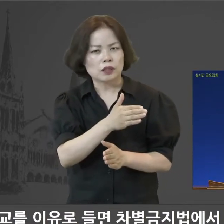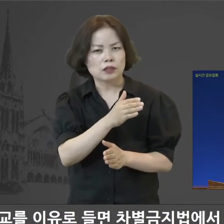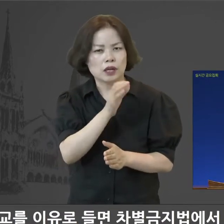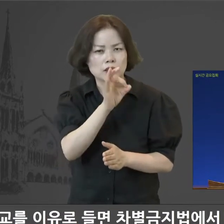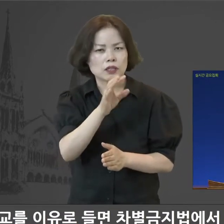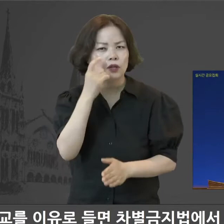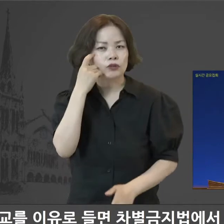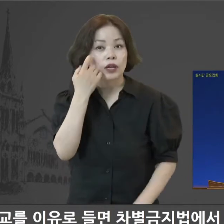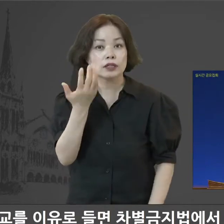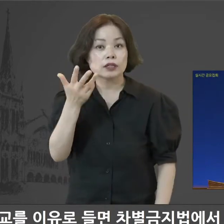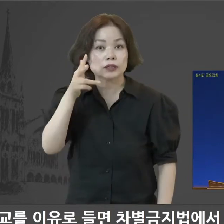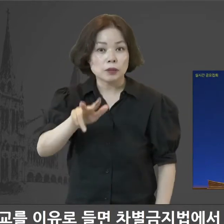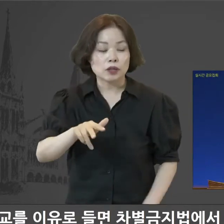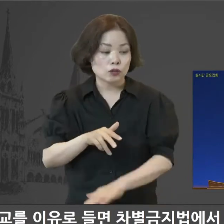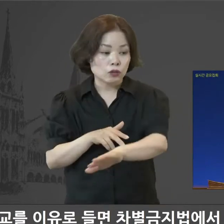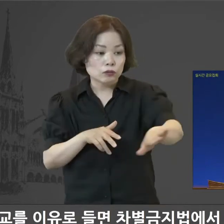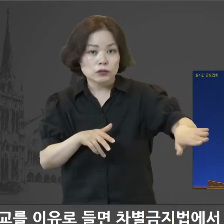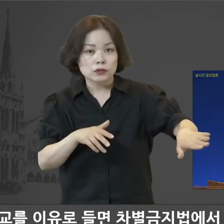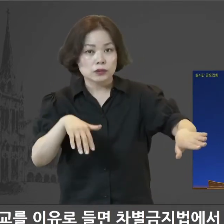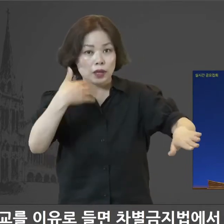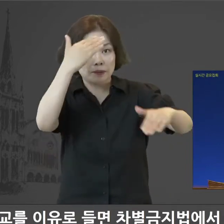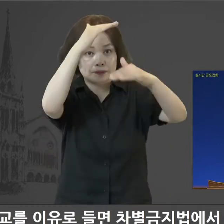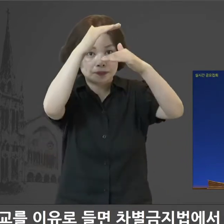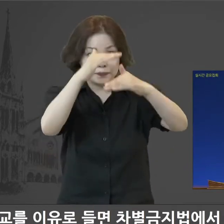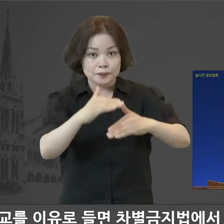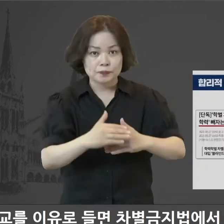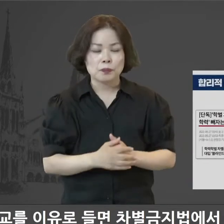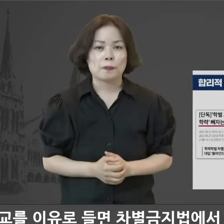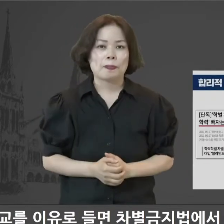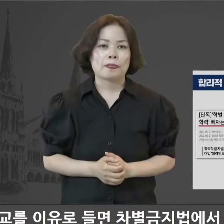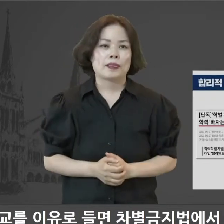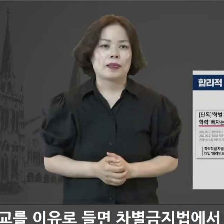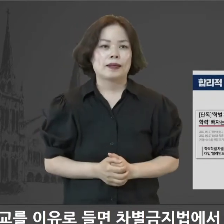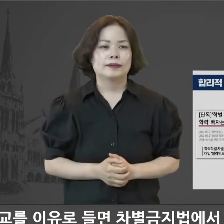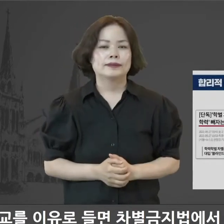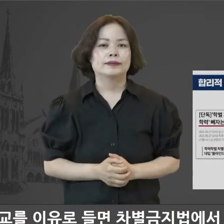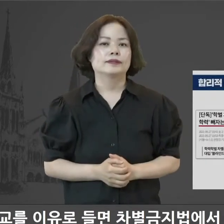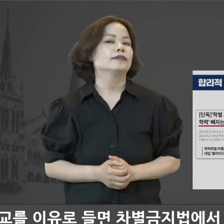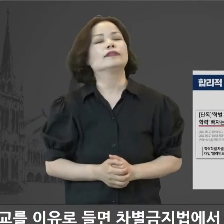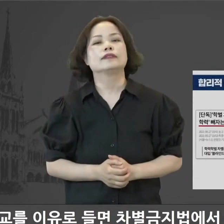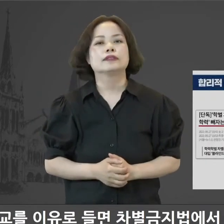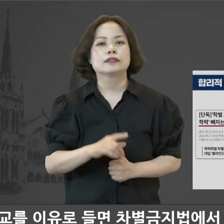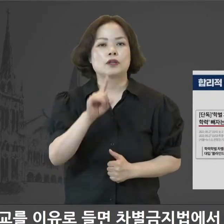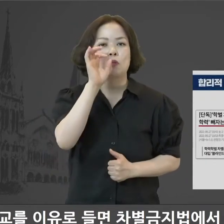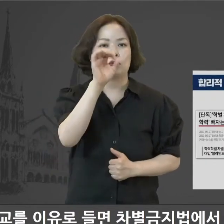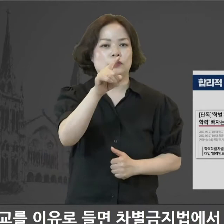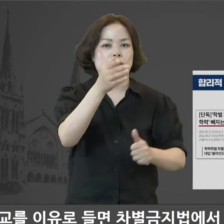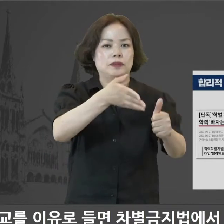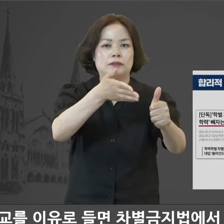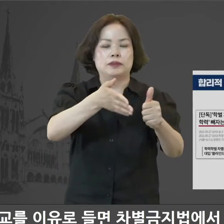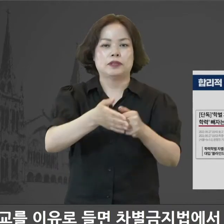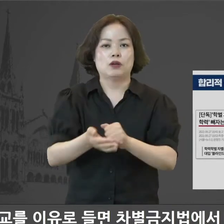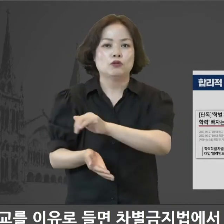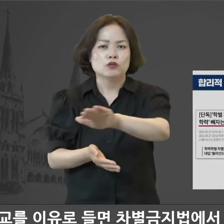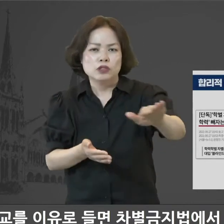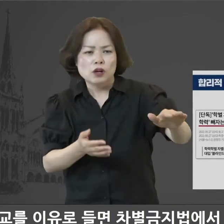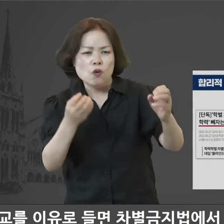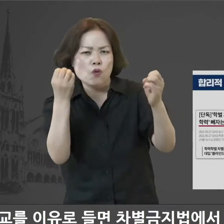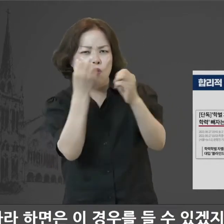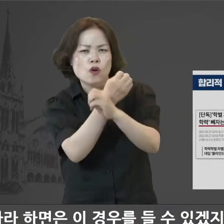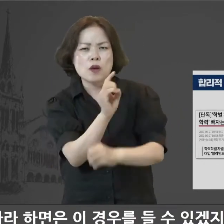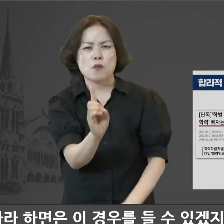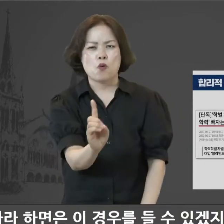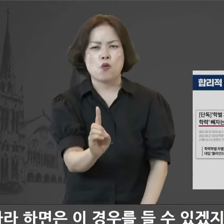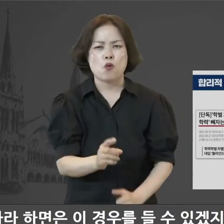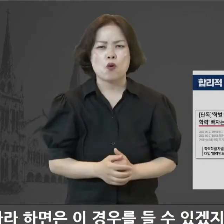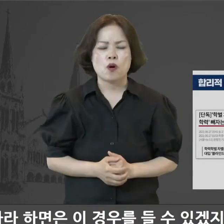난리를 치겠죠. 그런데 여러분 보세요. 자, 다음 페이지. 이걸 보셔야 돼요. 우리가 지금 오해하는 것 중에